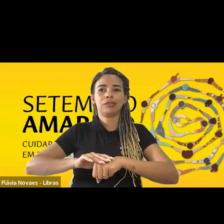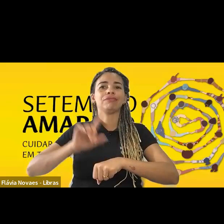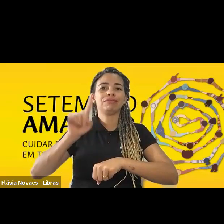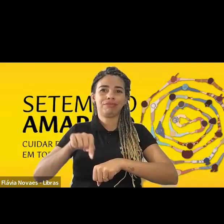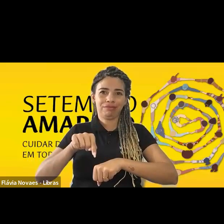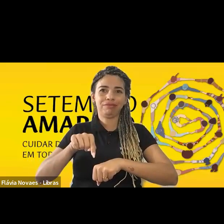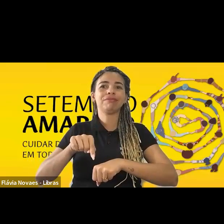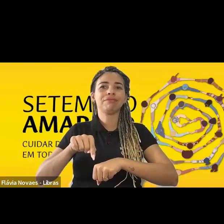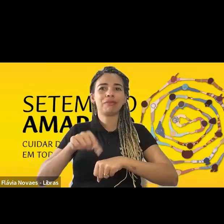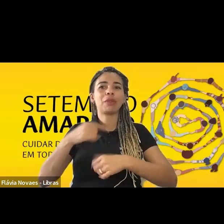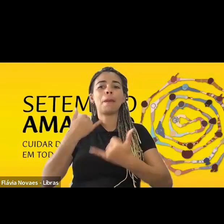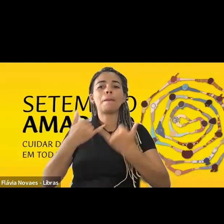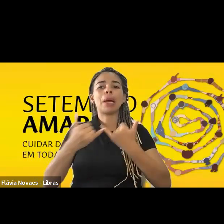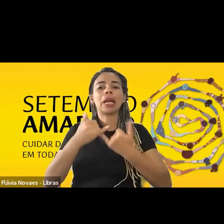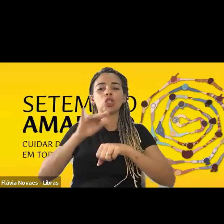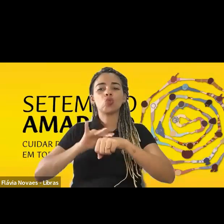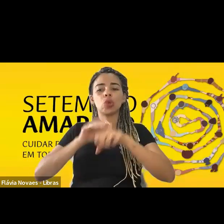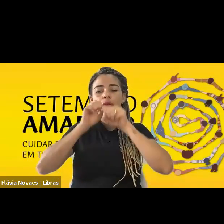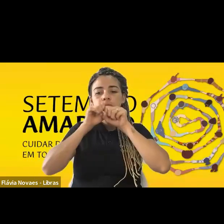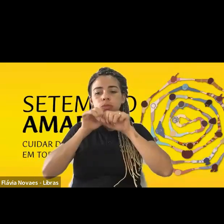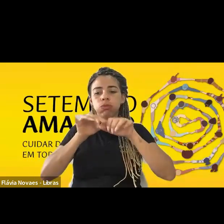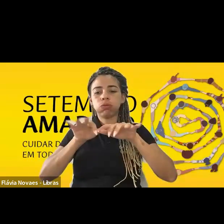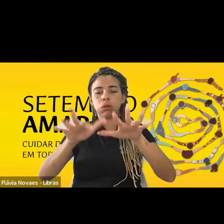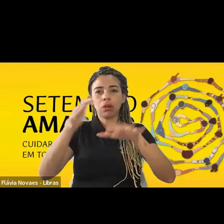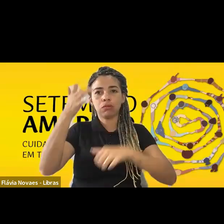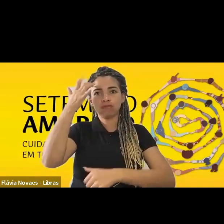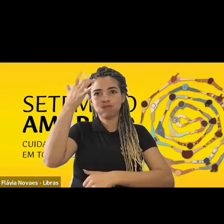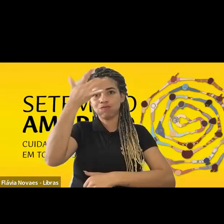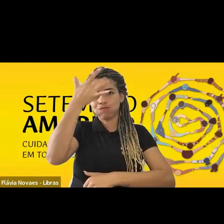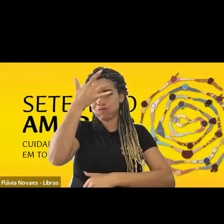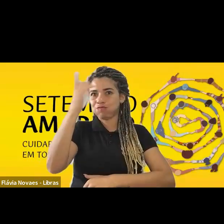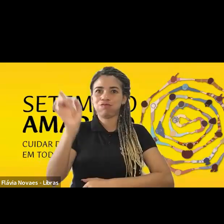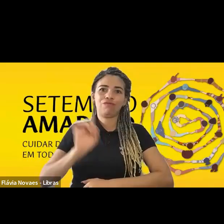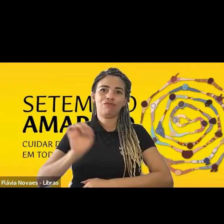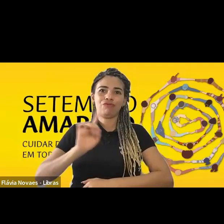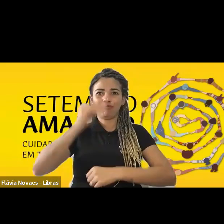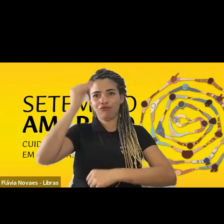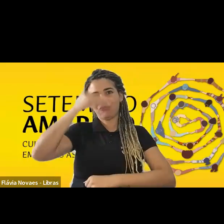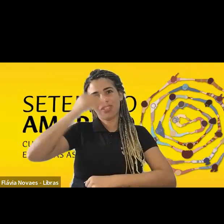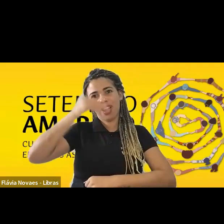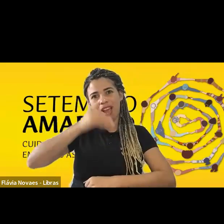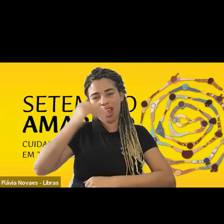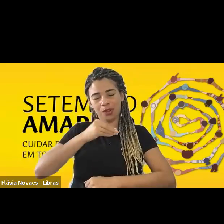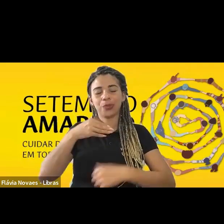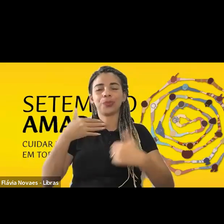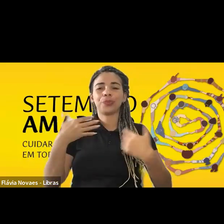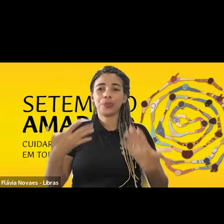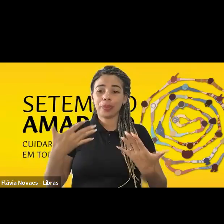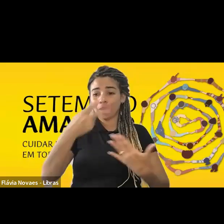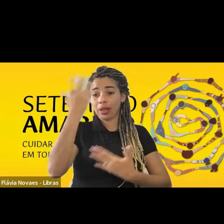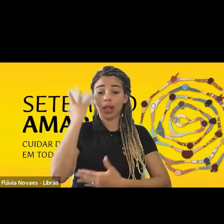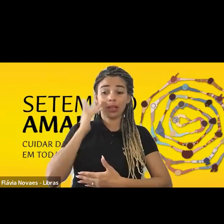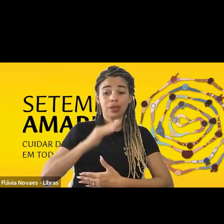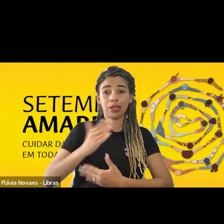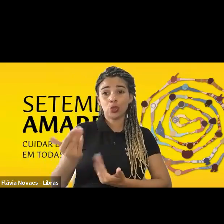uma epidemia de adoecimento mental nas pessoas em geral, e as crianças e adolescentes não estão